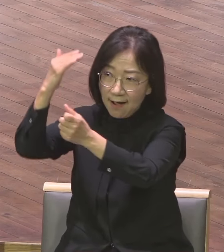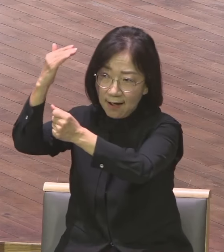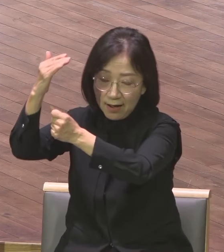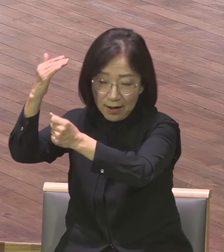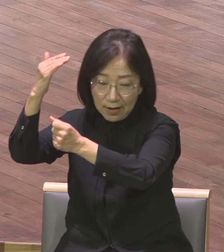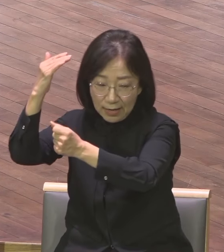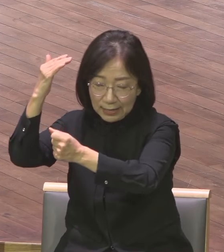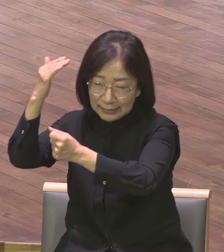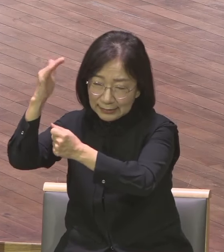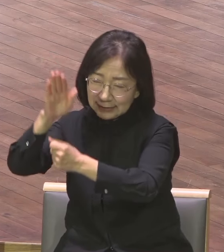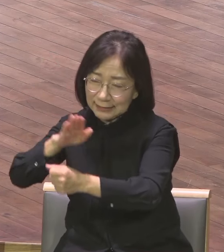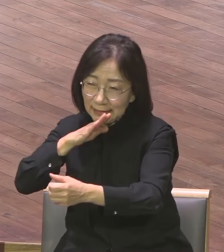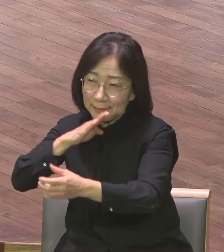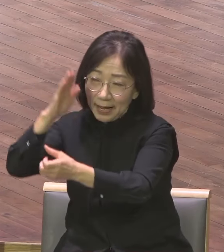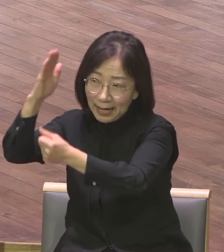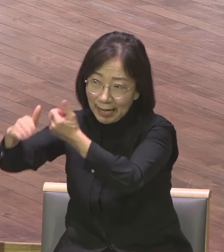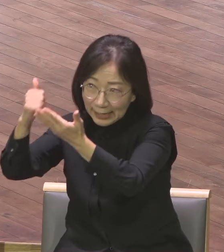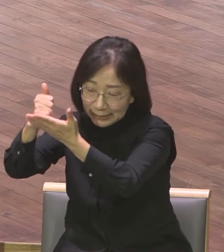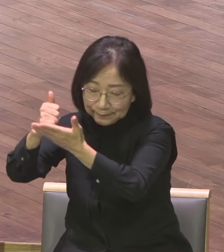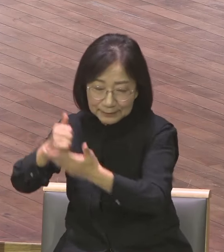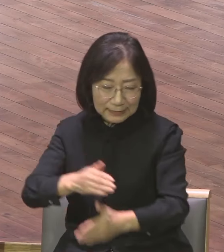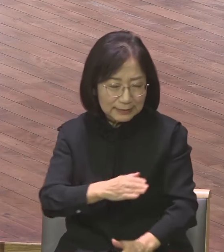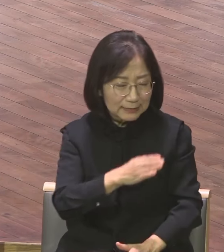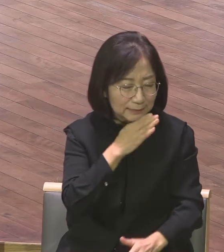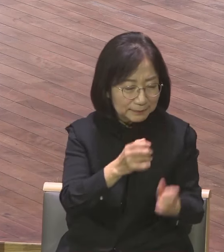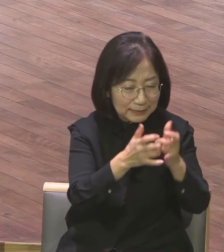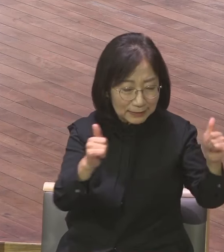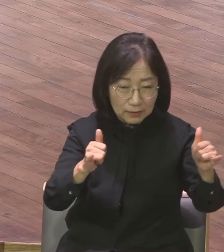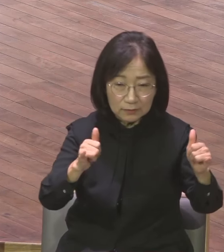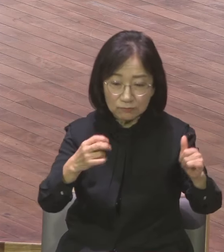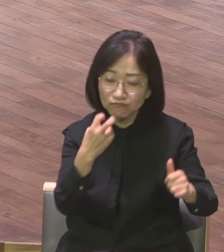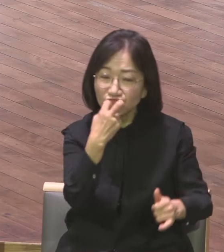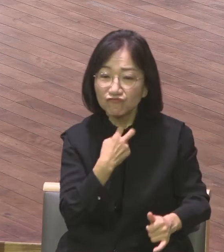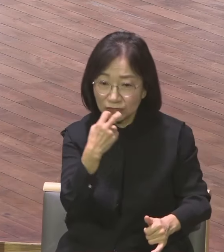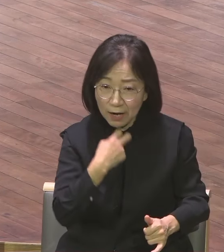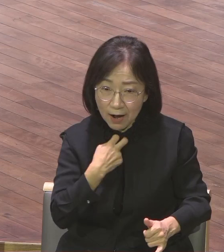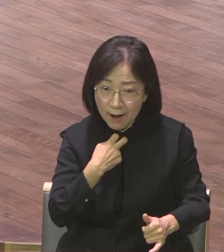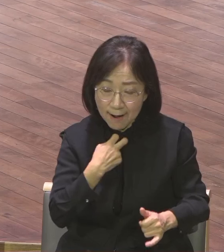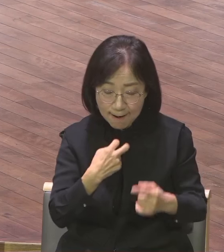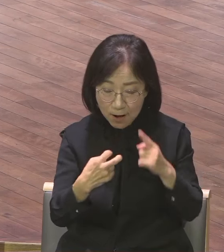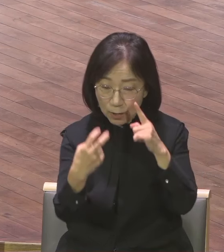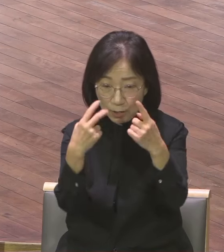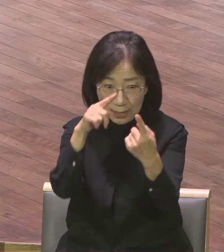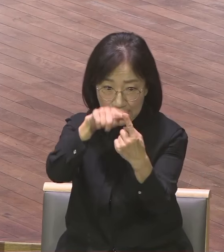말하면 참 하나님이요 참 인간인 이 모든 것을 믿느냐?